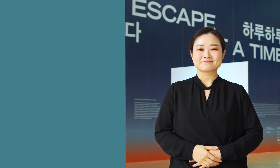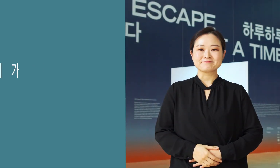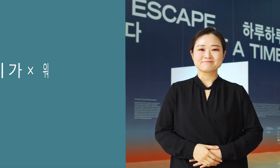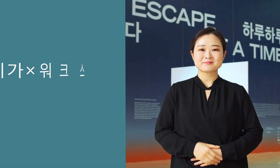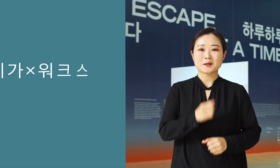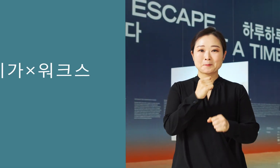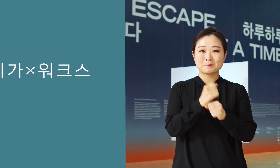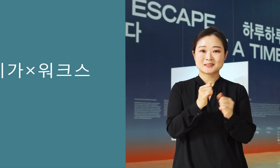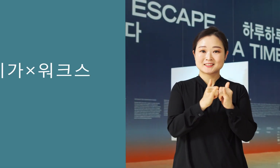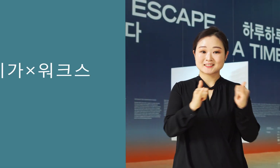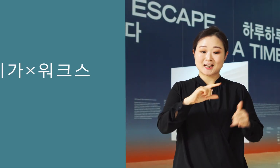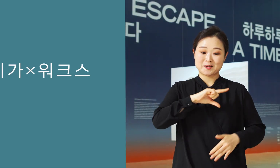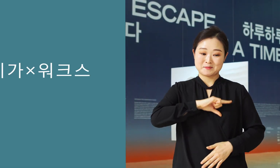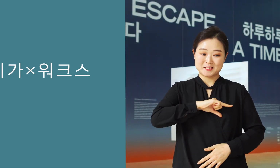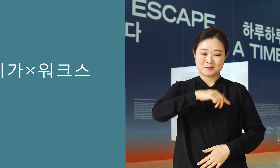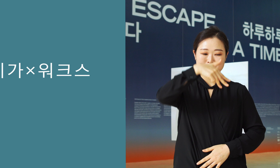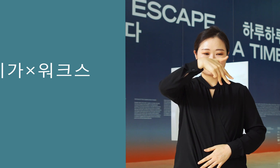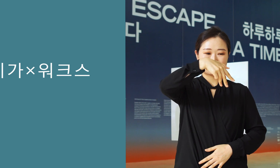취미가와 워크스,